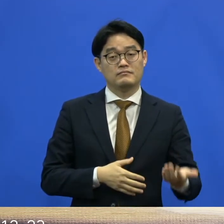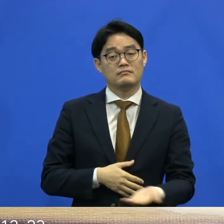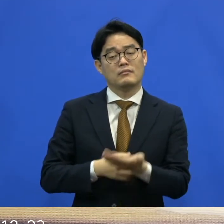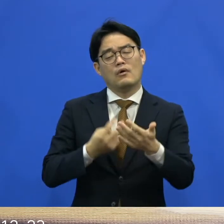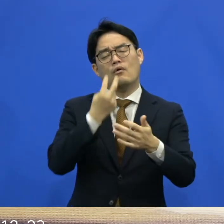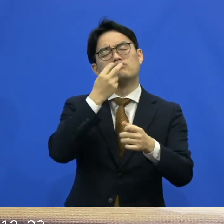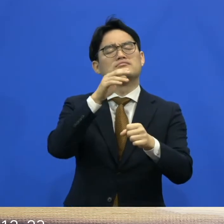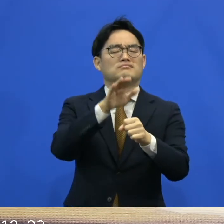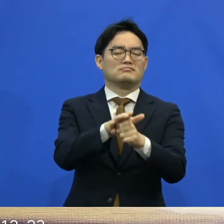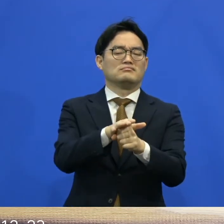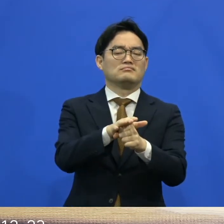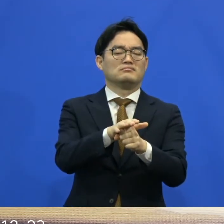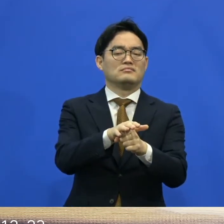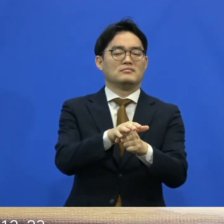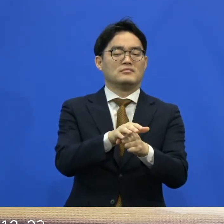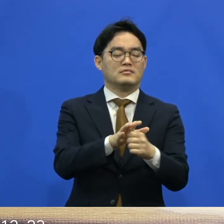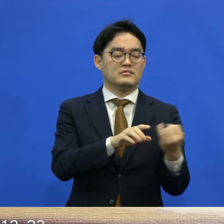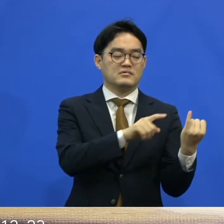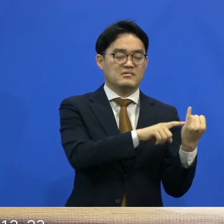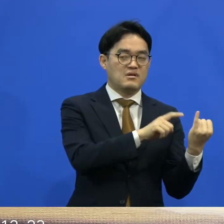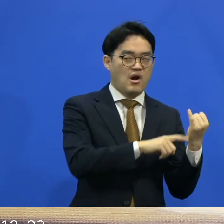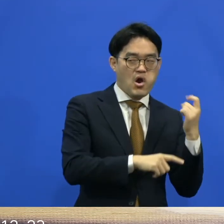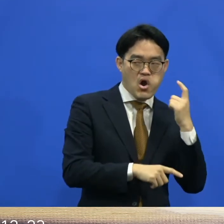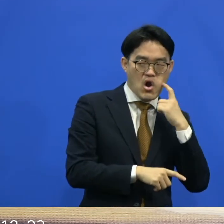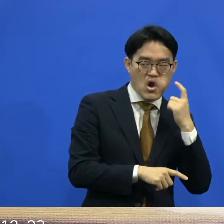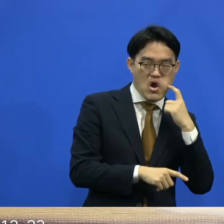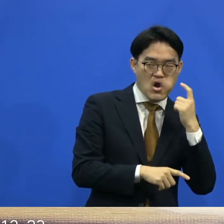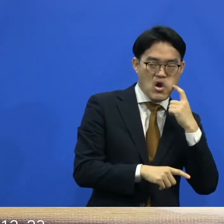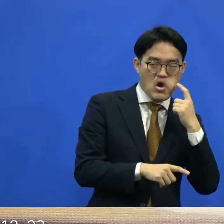이 보디발 아내의 허위 날조,